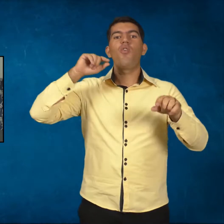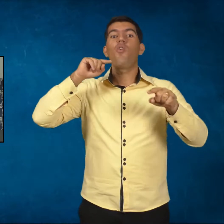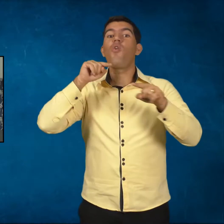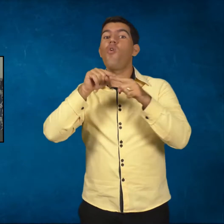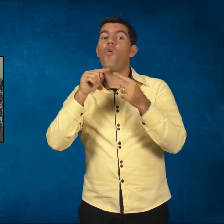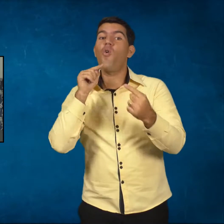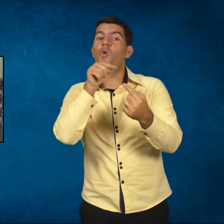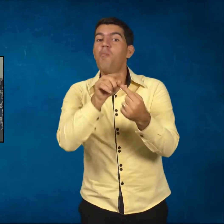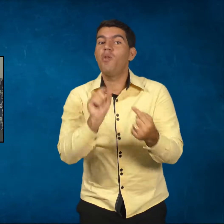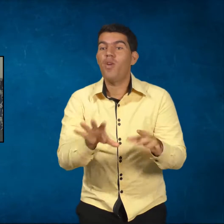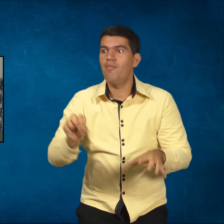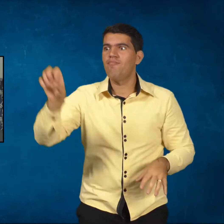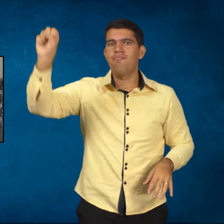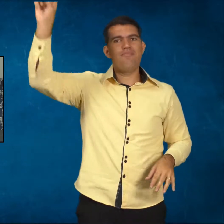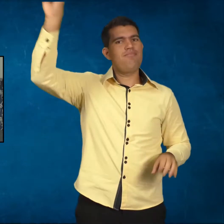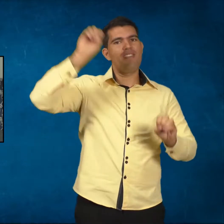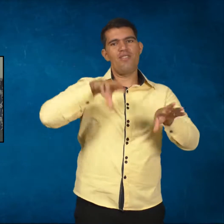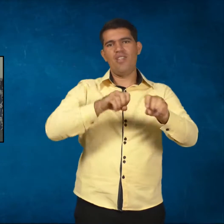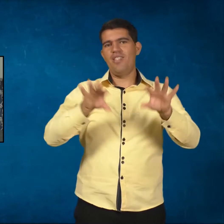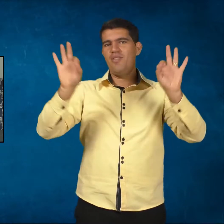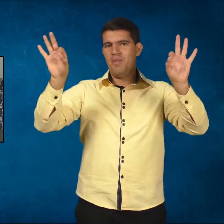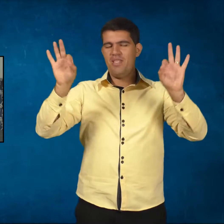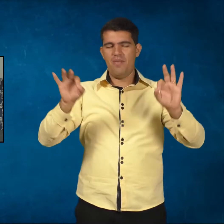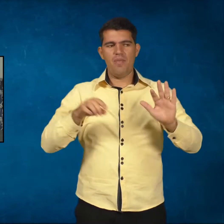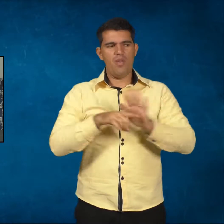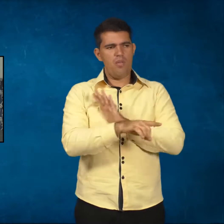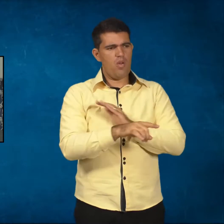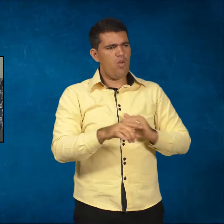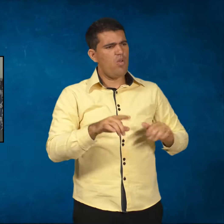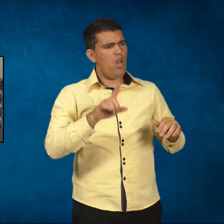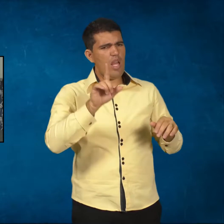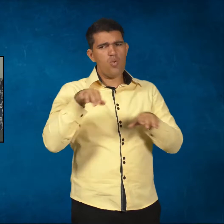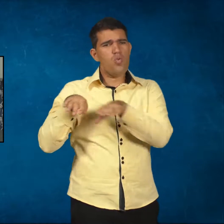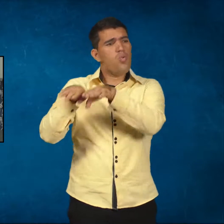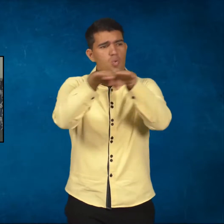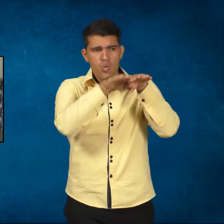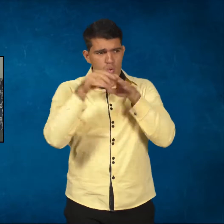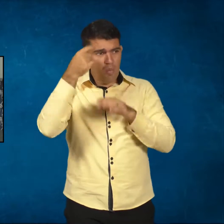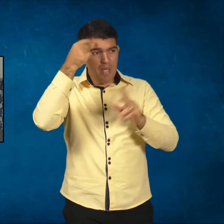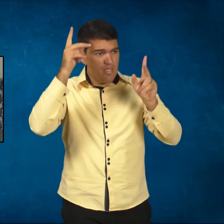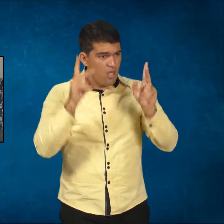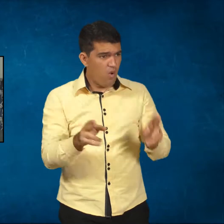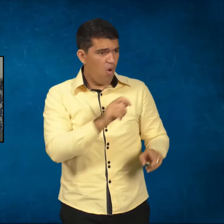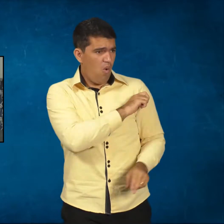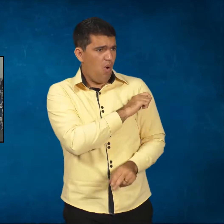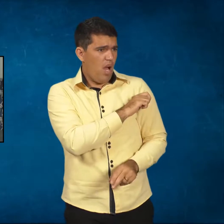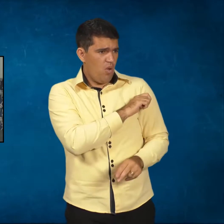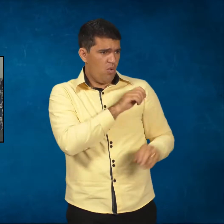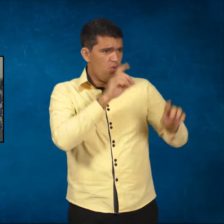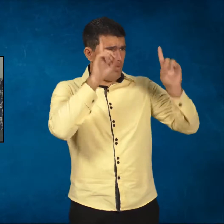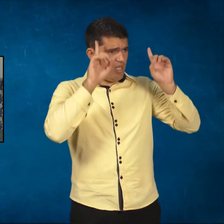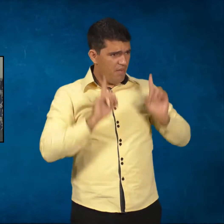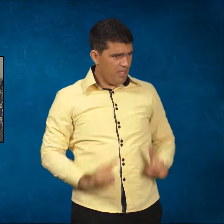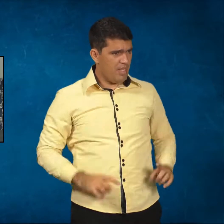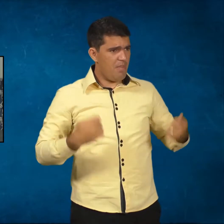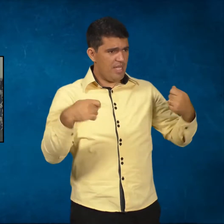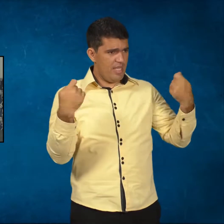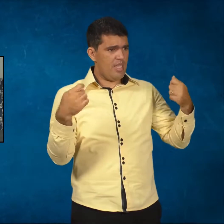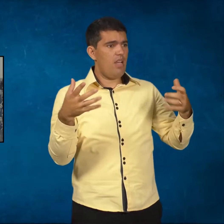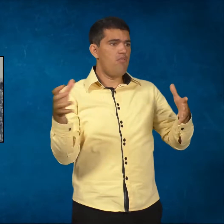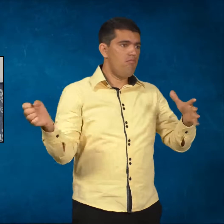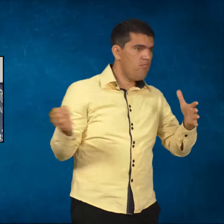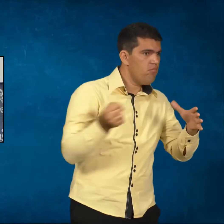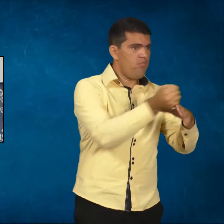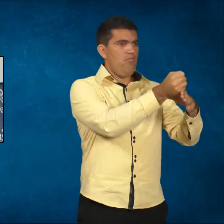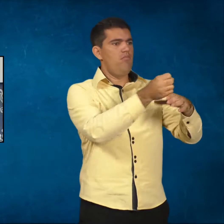especial. Professora, é consenso de que o aluno, mesmo com deficiência, ele deva ser integrado ali na rede regular de ensino? Não, não é